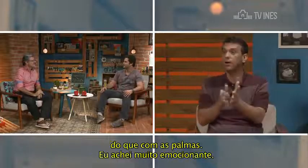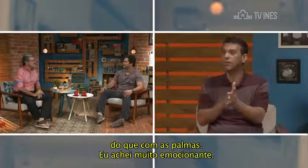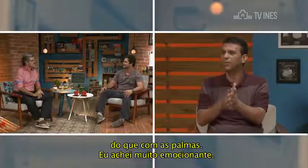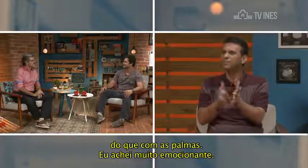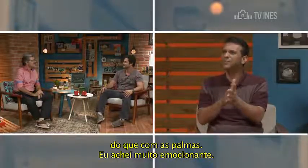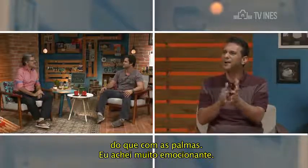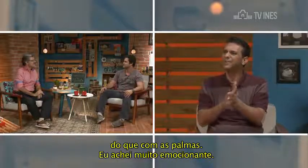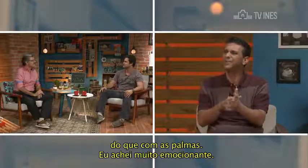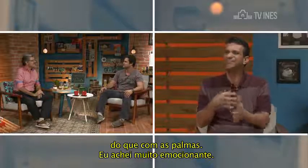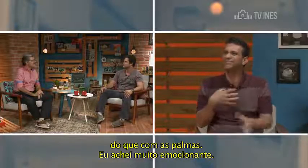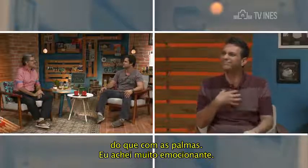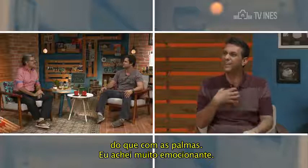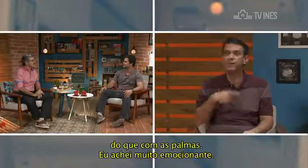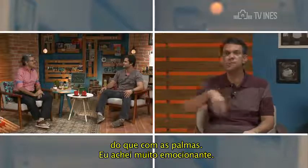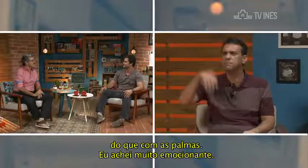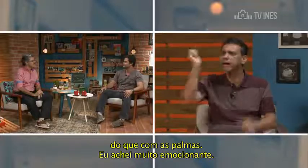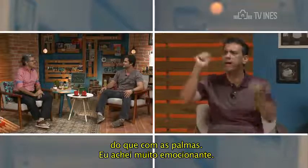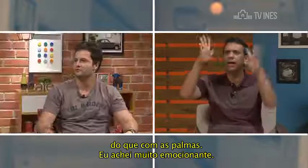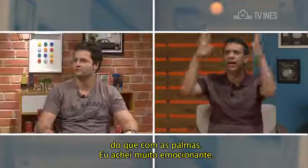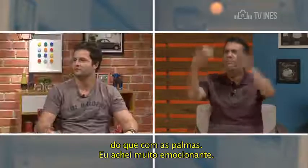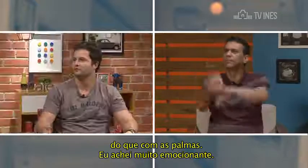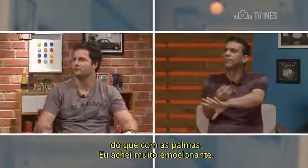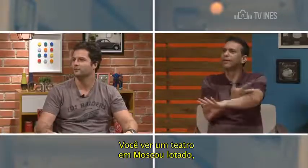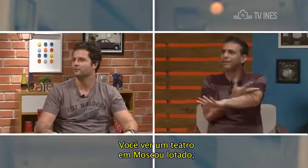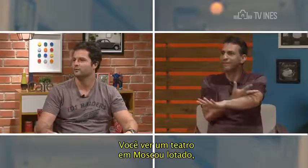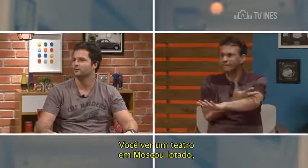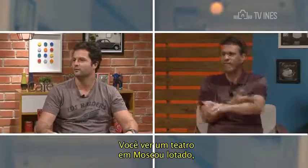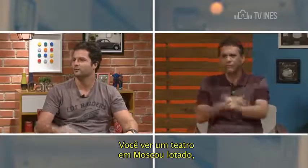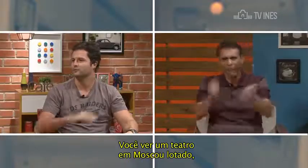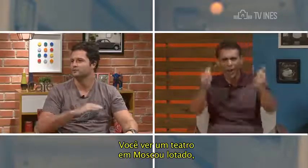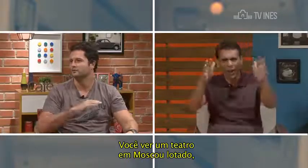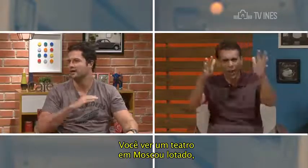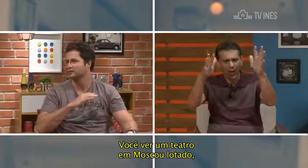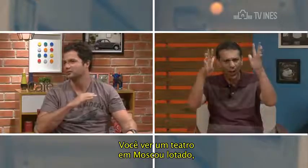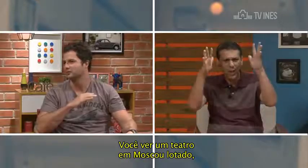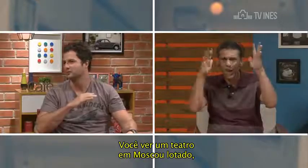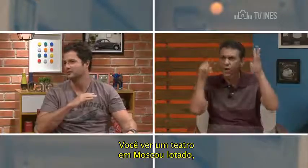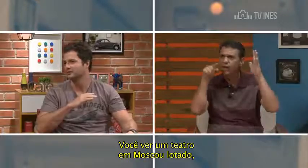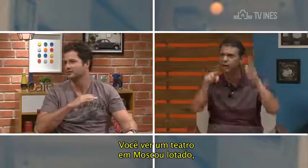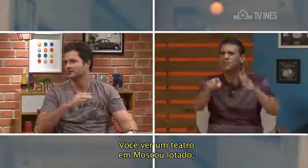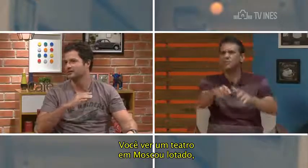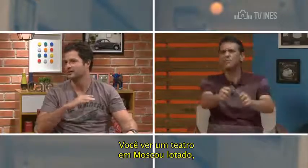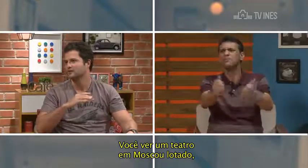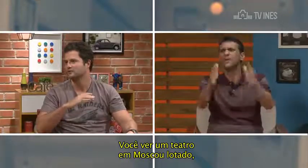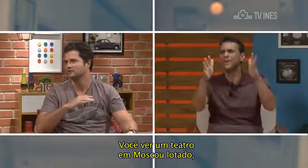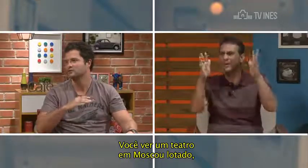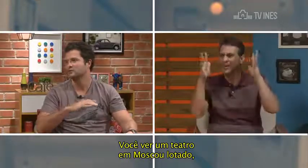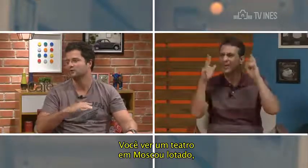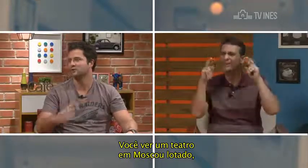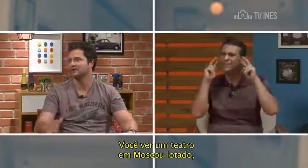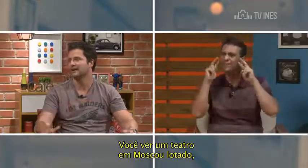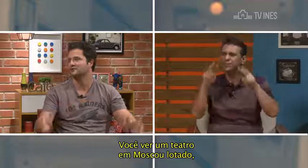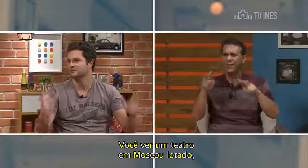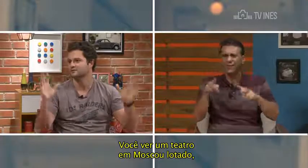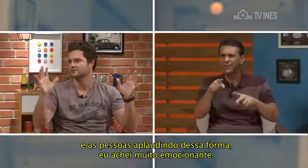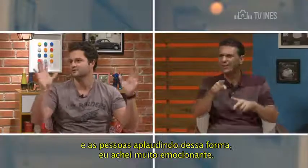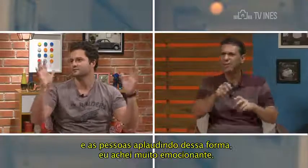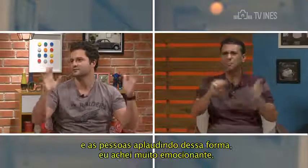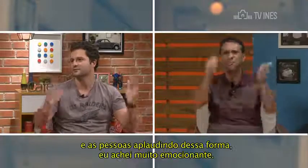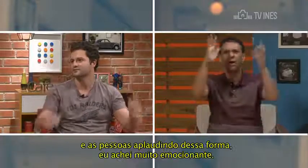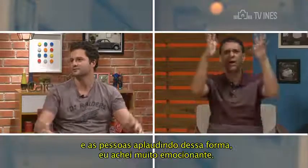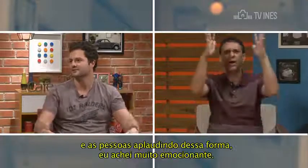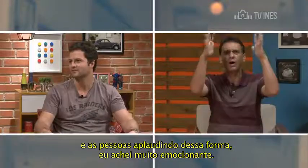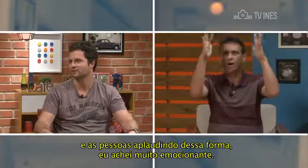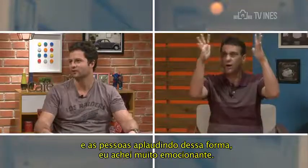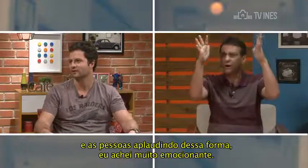palmas. Eu achei muito emocionante. Você vê um teatro em Moscou lotado e as